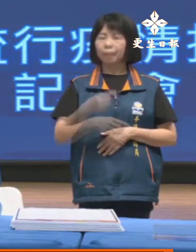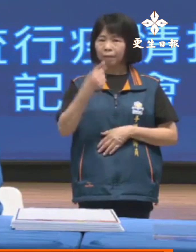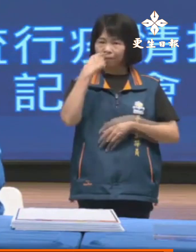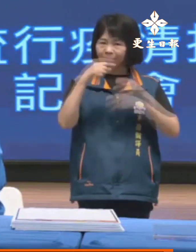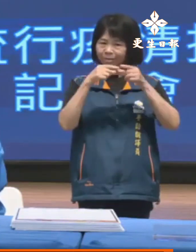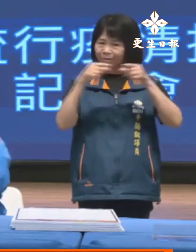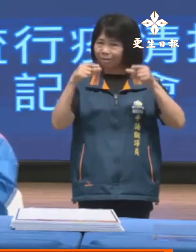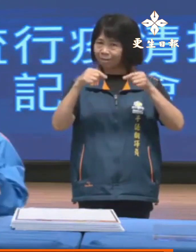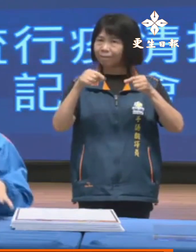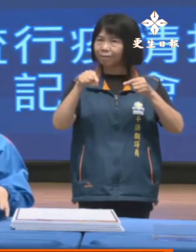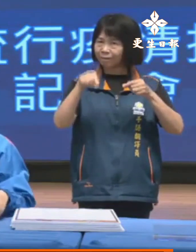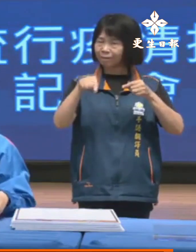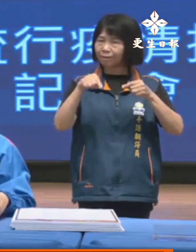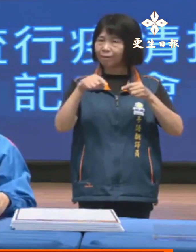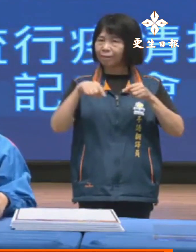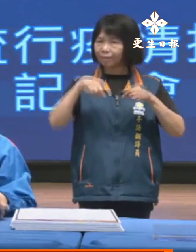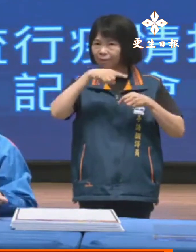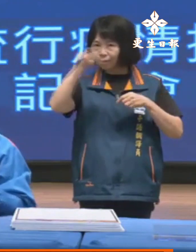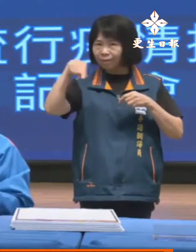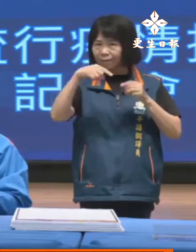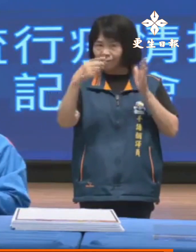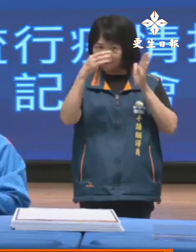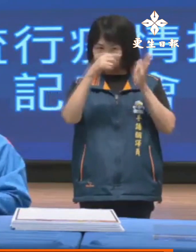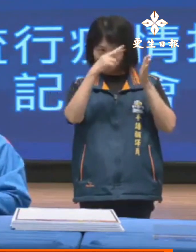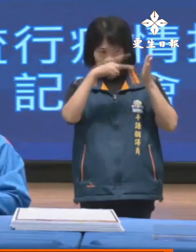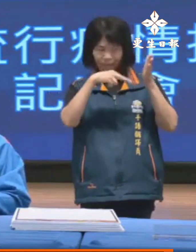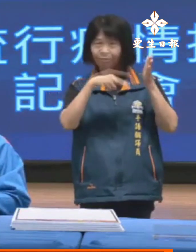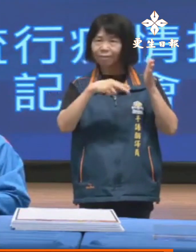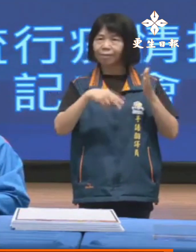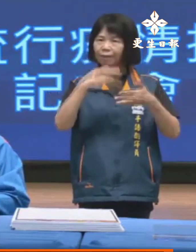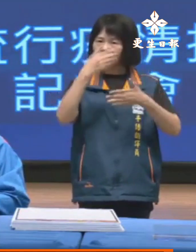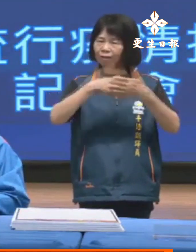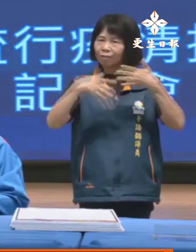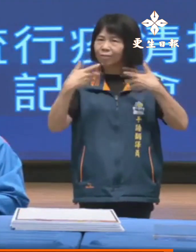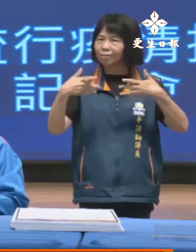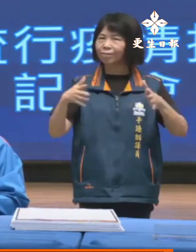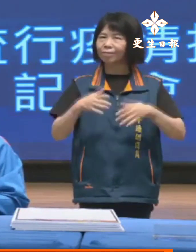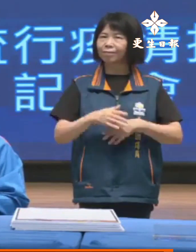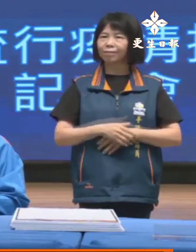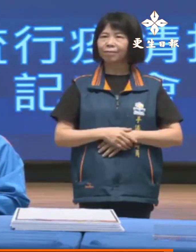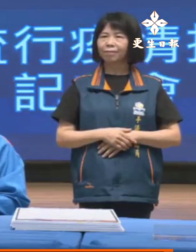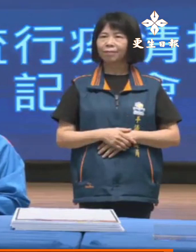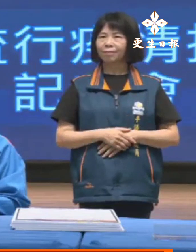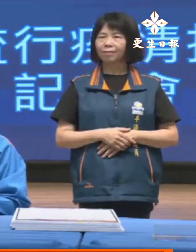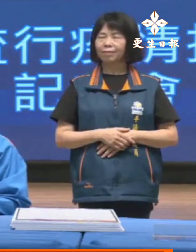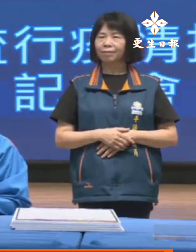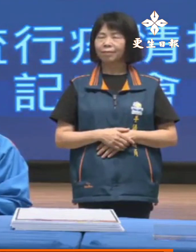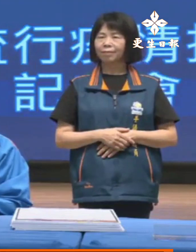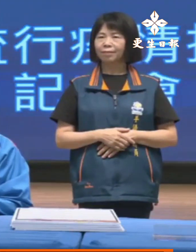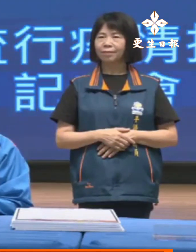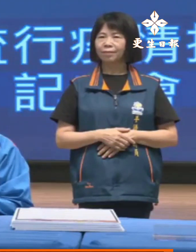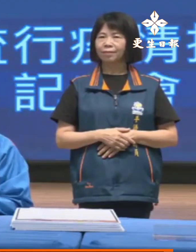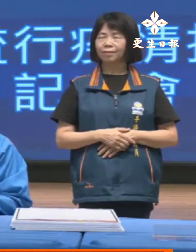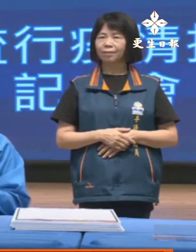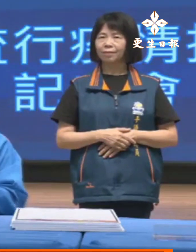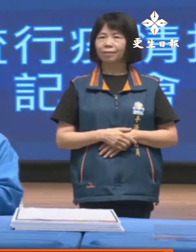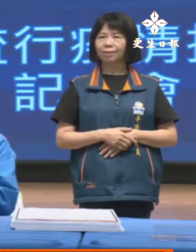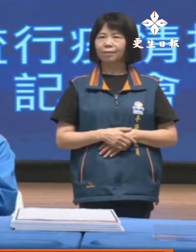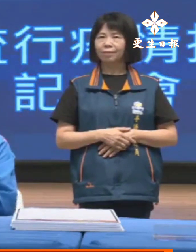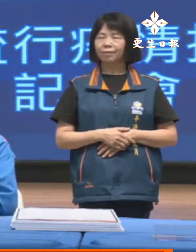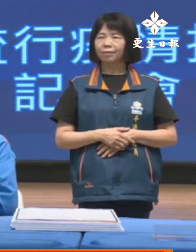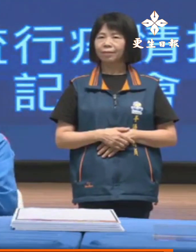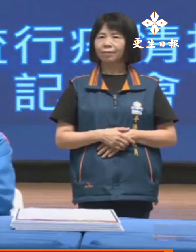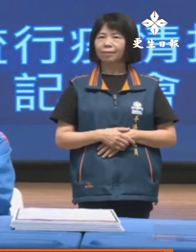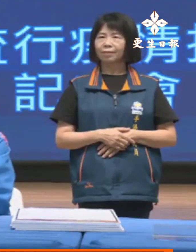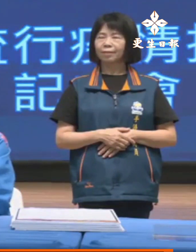的还剩非常非常的多。那其实我们在分析里面呢，就是我们